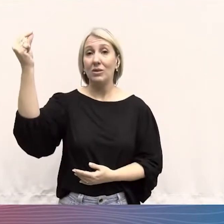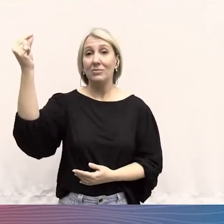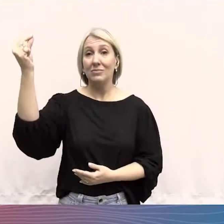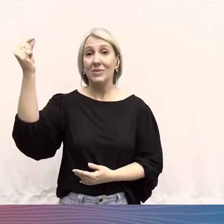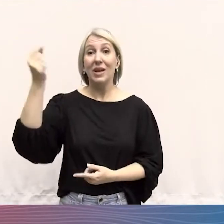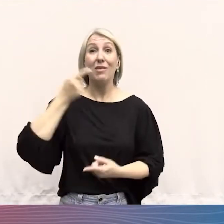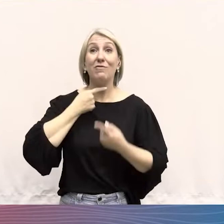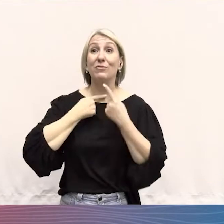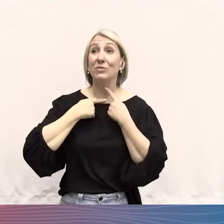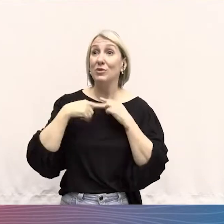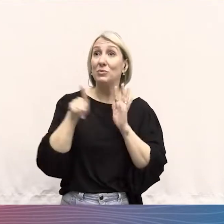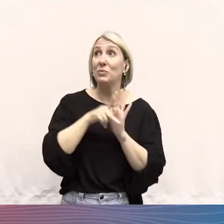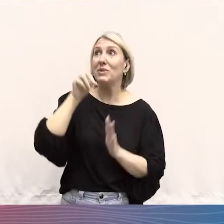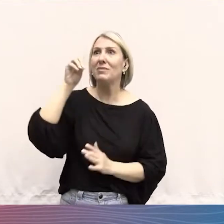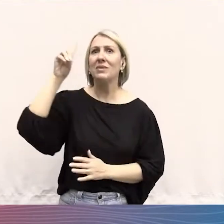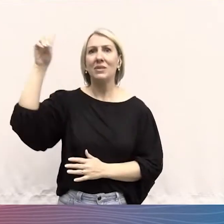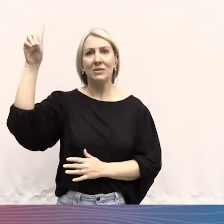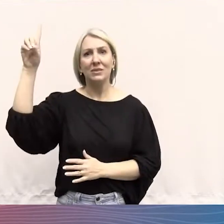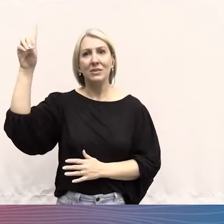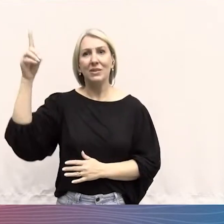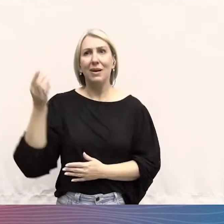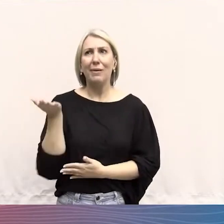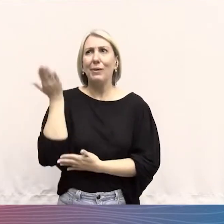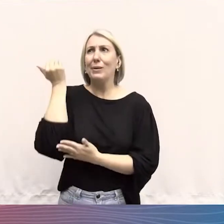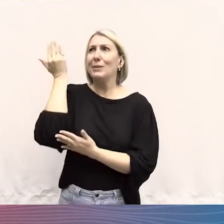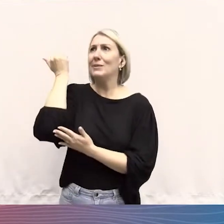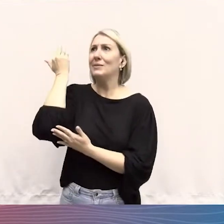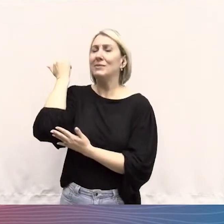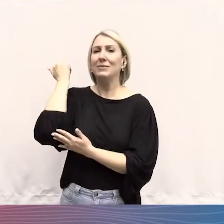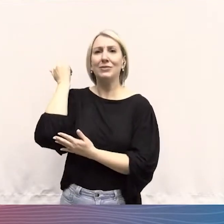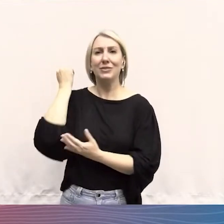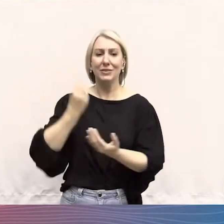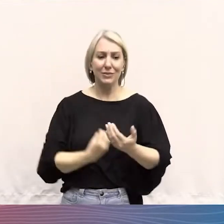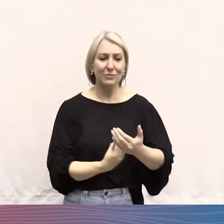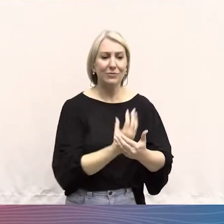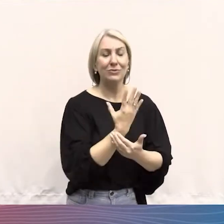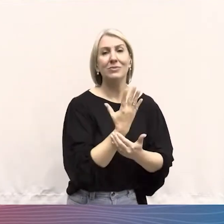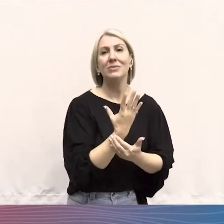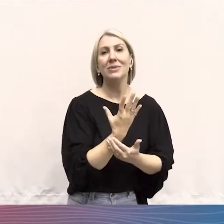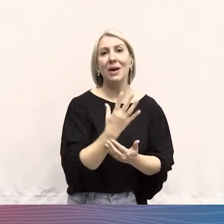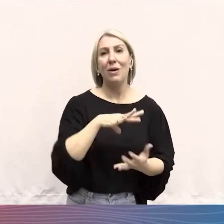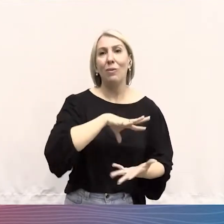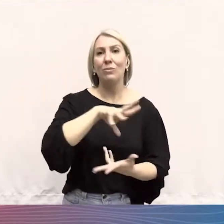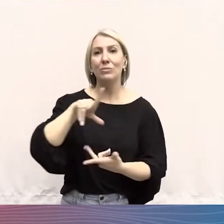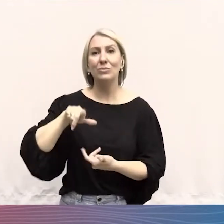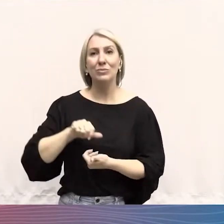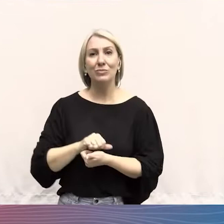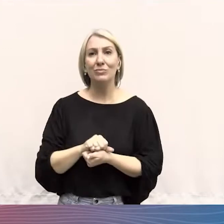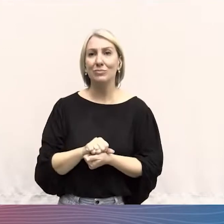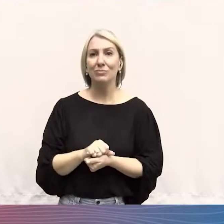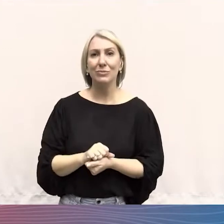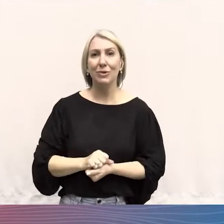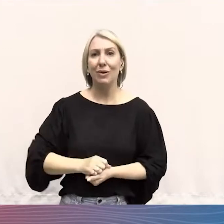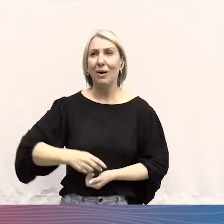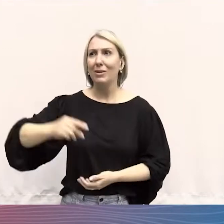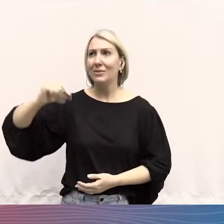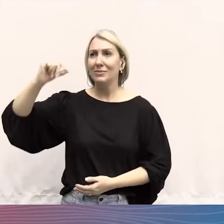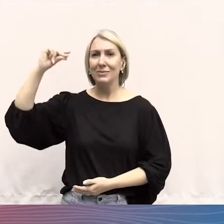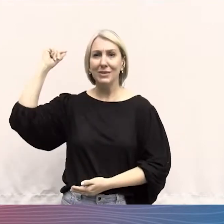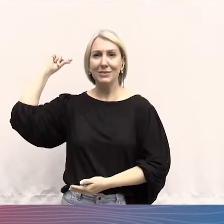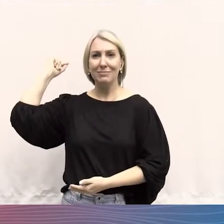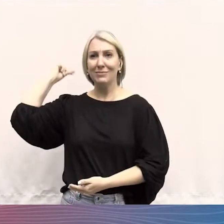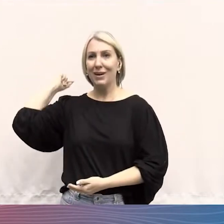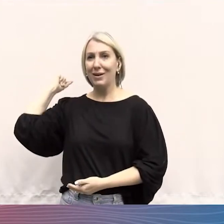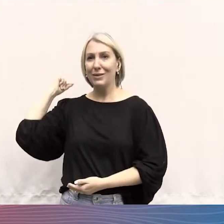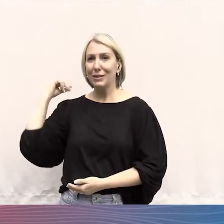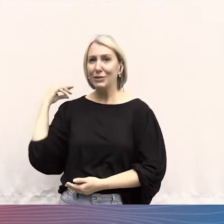te preconheceu lá na eternidade. Então como é que é o negócio, né? Ele